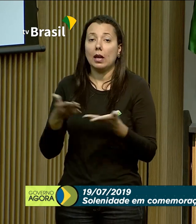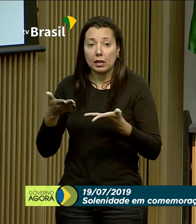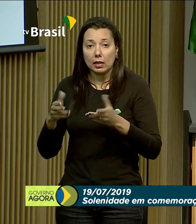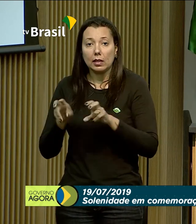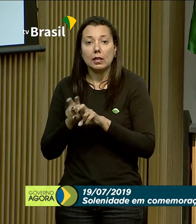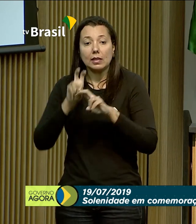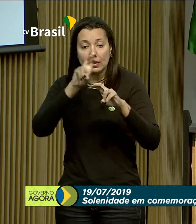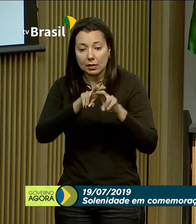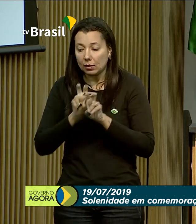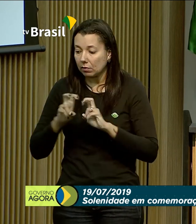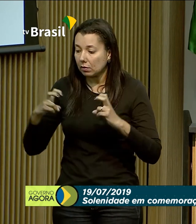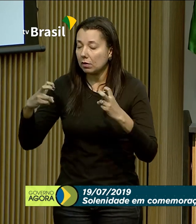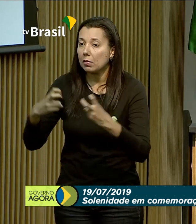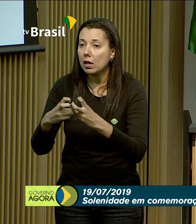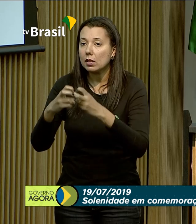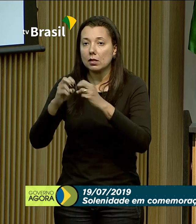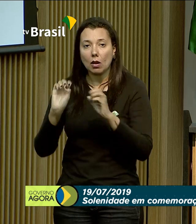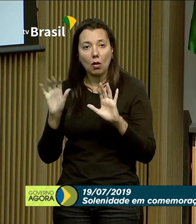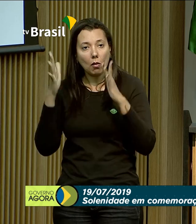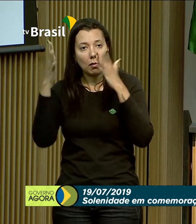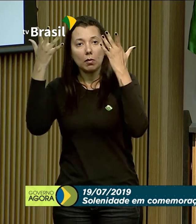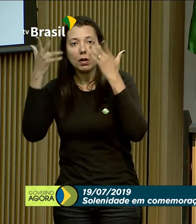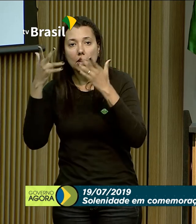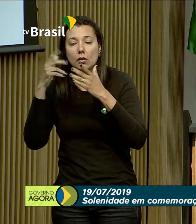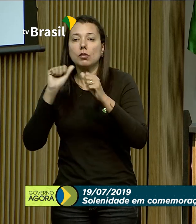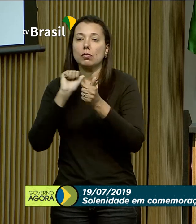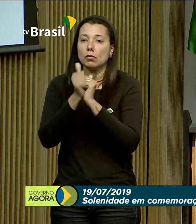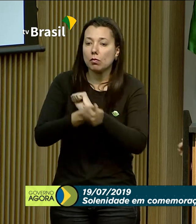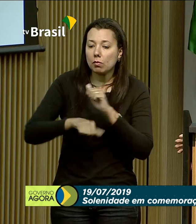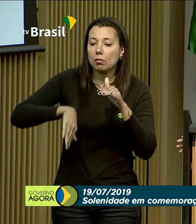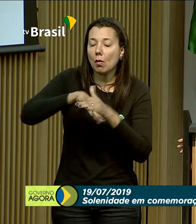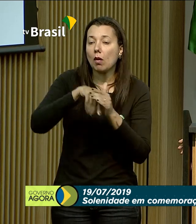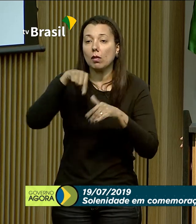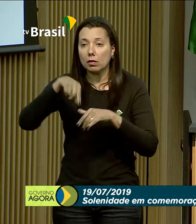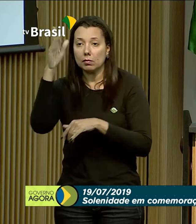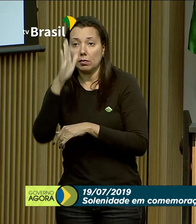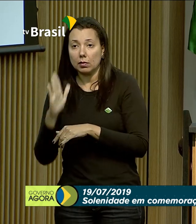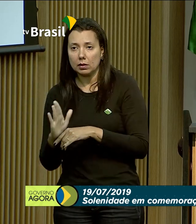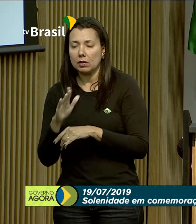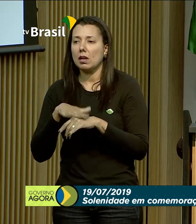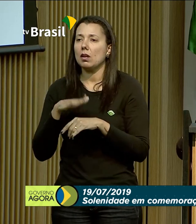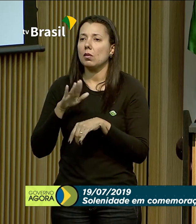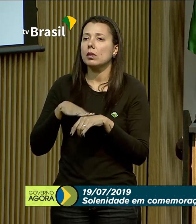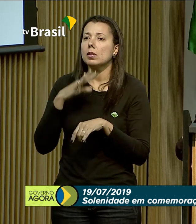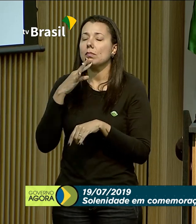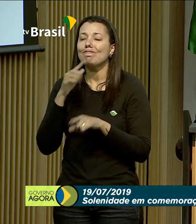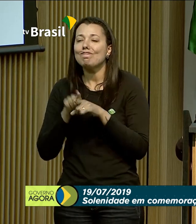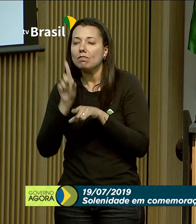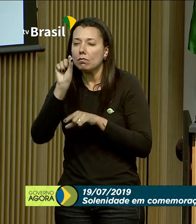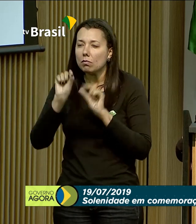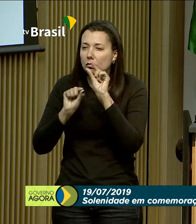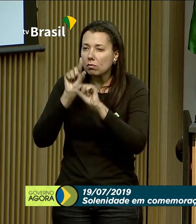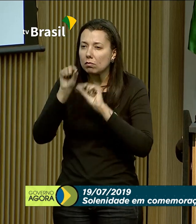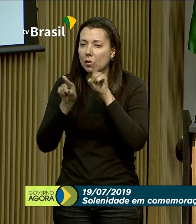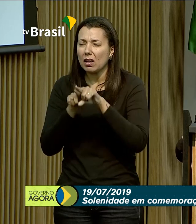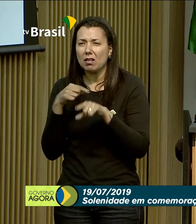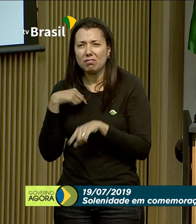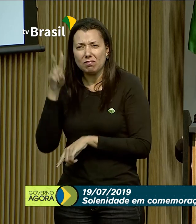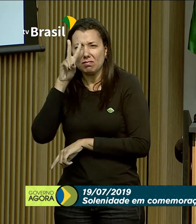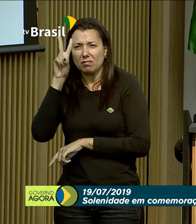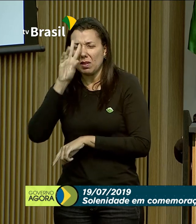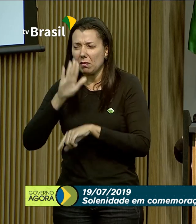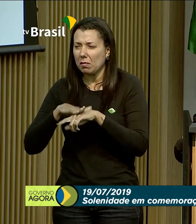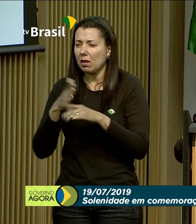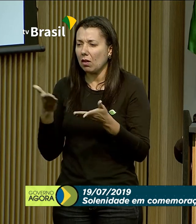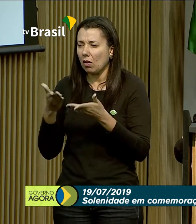nossa mesa de homenagem ao futebol brasileiro. Eu estou há muito pouco no futebol, presidente Jair, e não me recordo de um